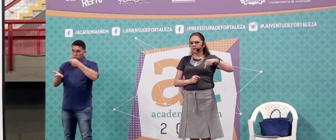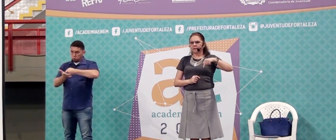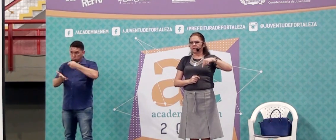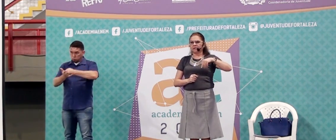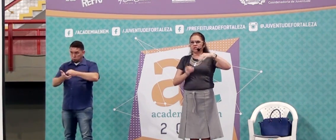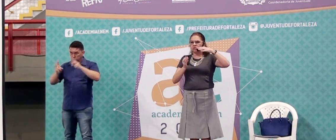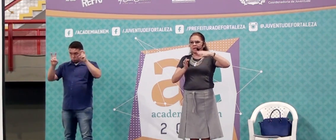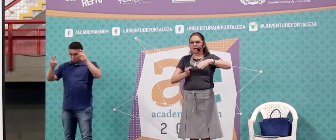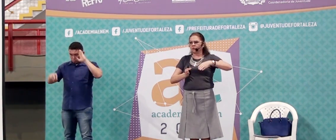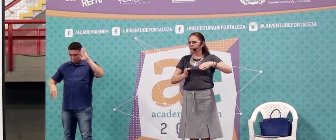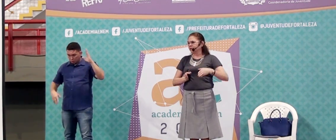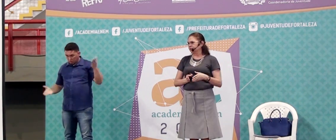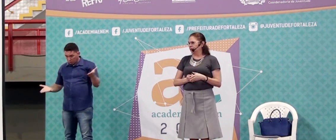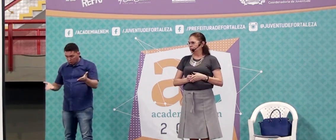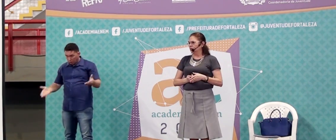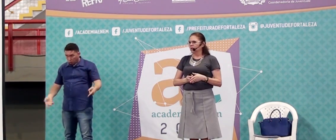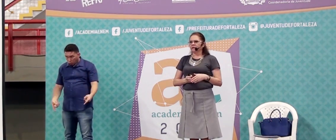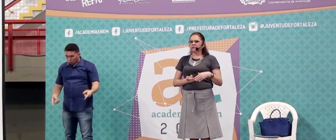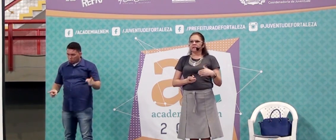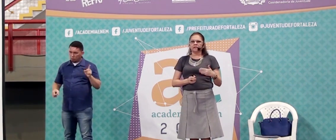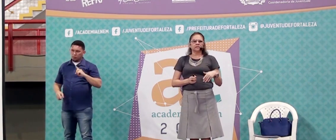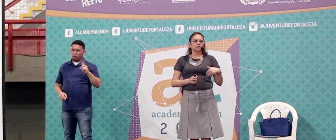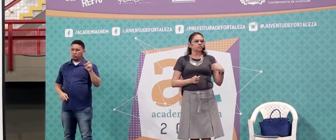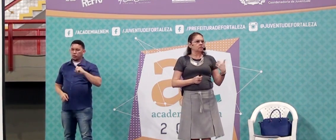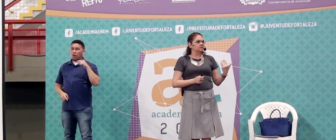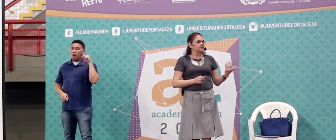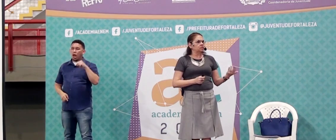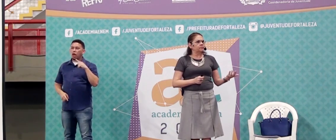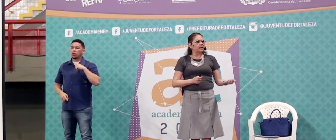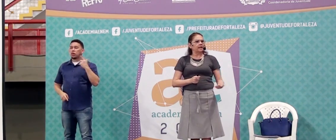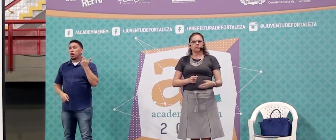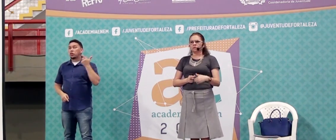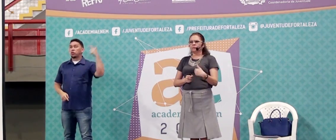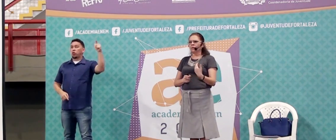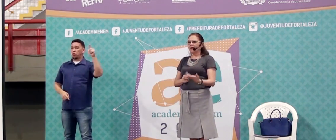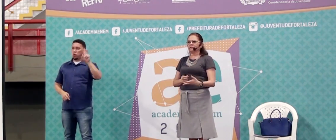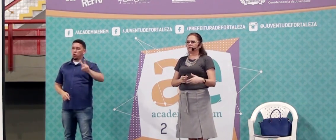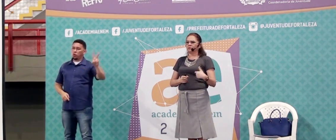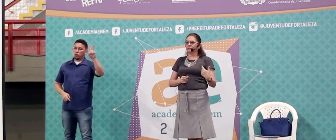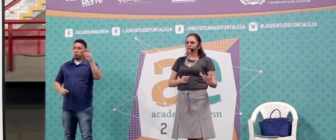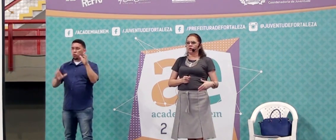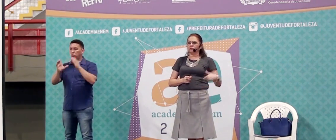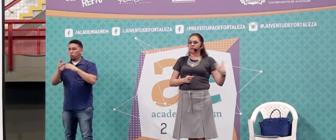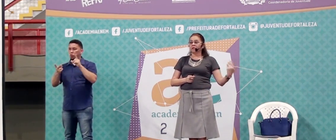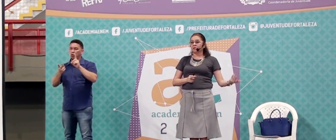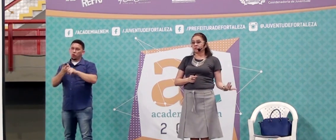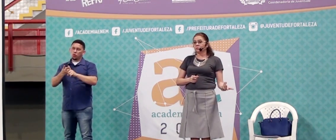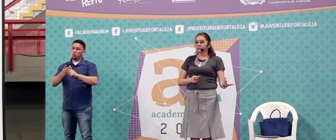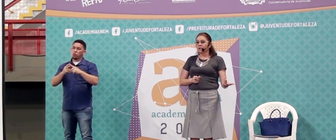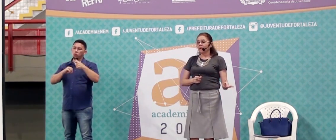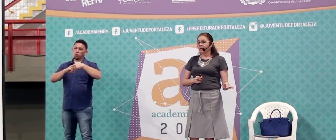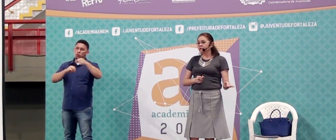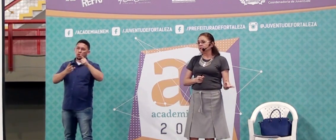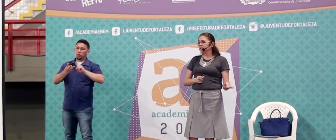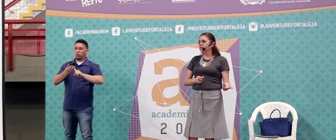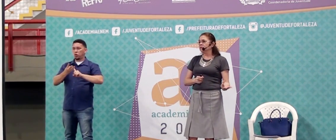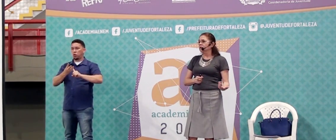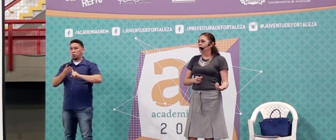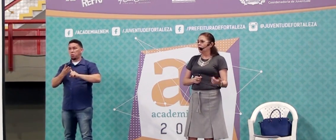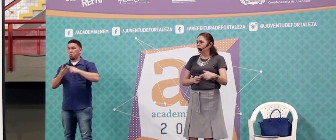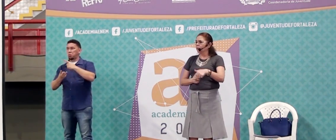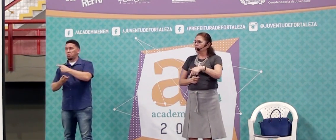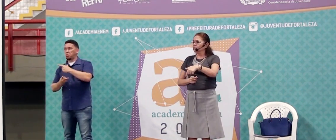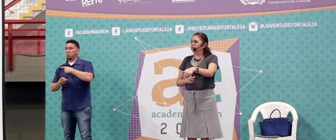um tema que está acontecendo. Isso aí são os outros vestibulares, tipo o S, Unifor, Unicristos. Esse